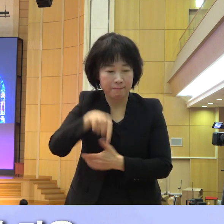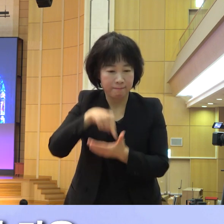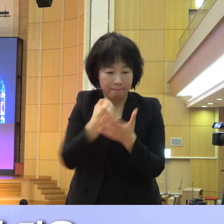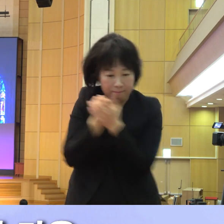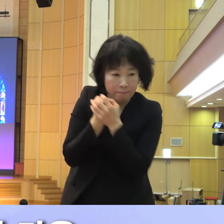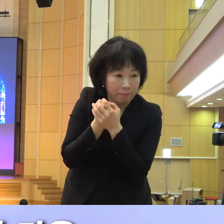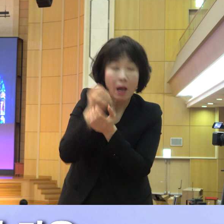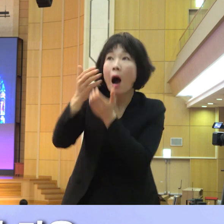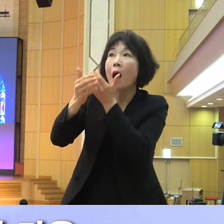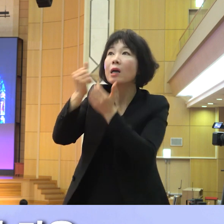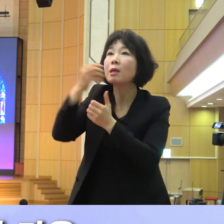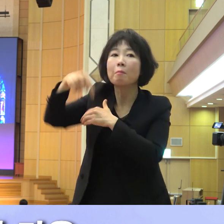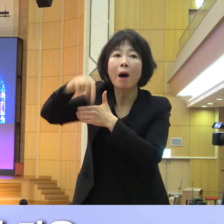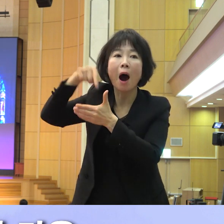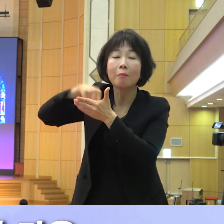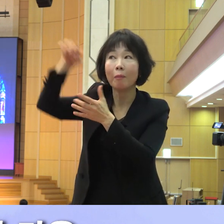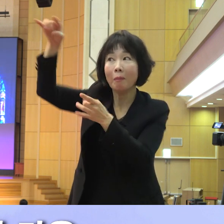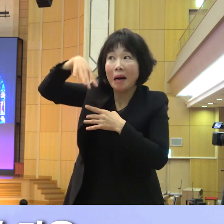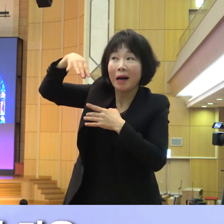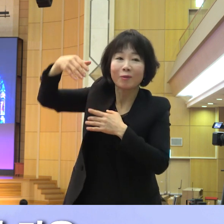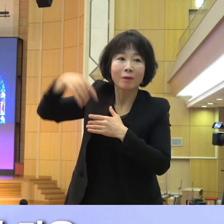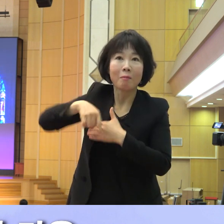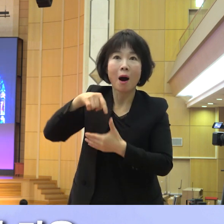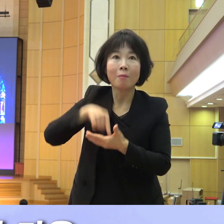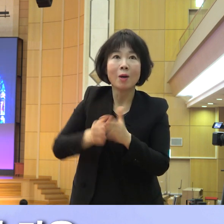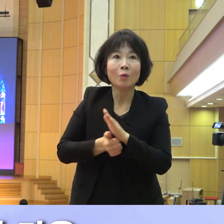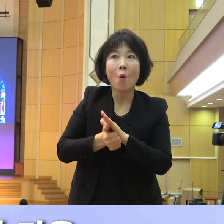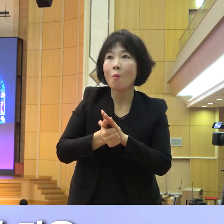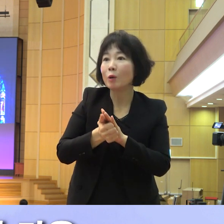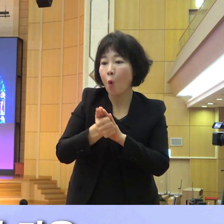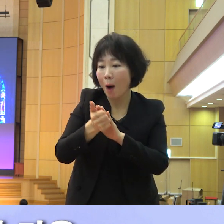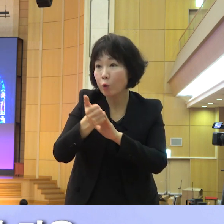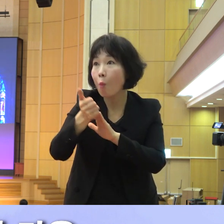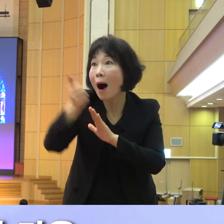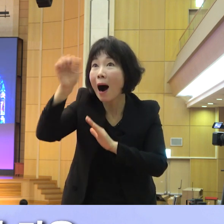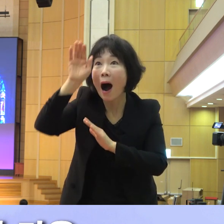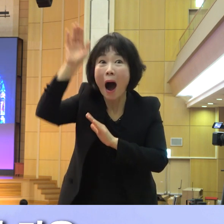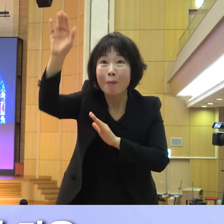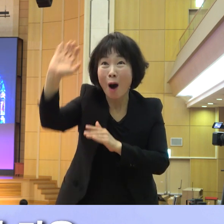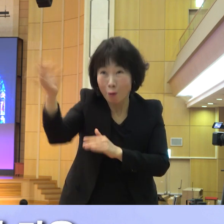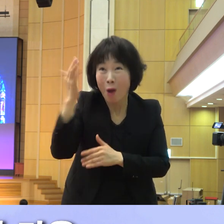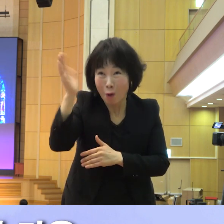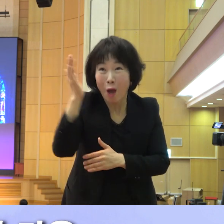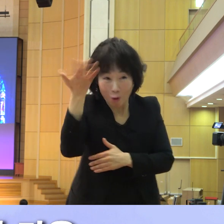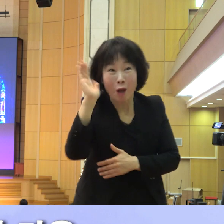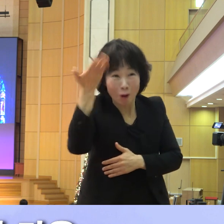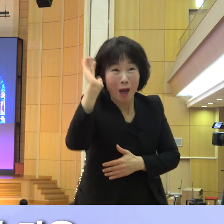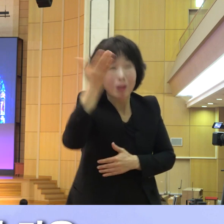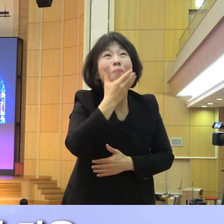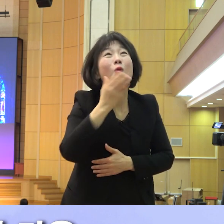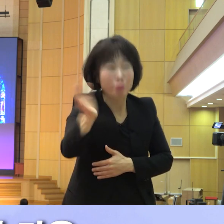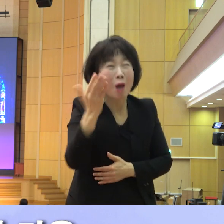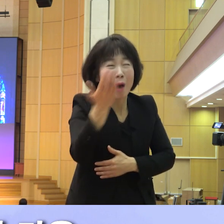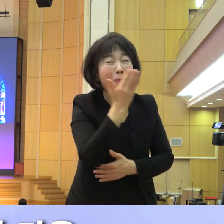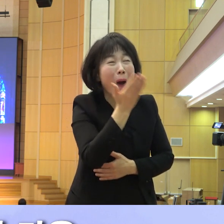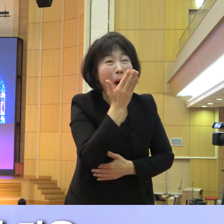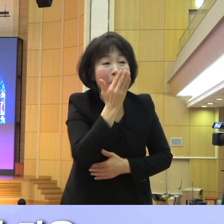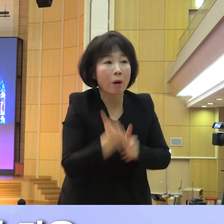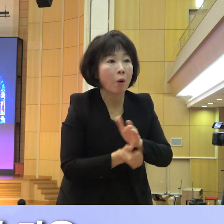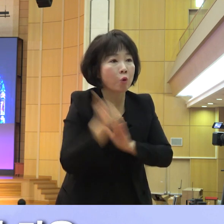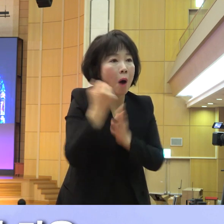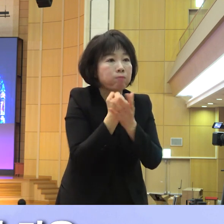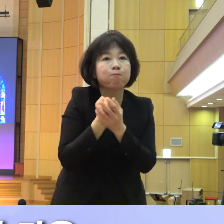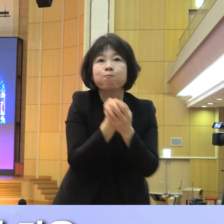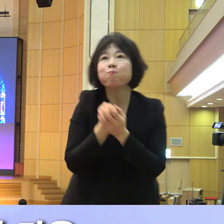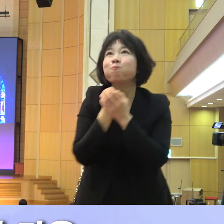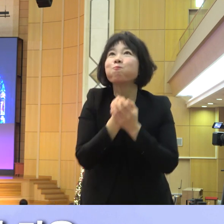하나님이 주시는 마음인 것입니다. 하나님이 주시는 마음은 안 되는 것도 되게 하시는 그런 소망을 갖고 있다고